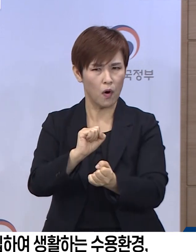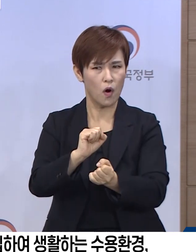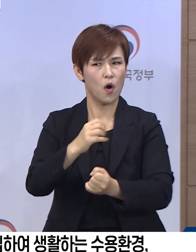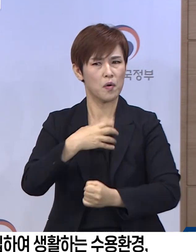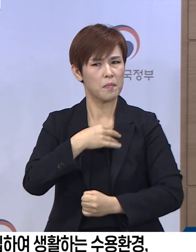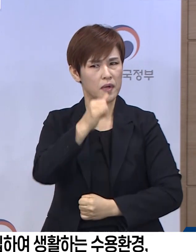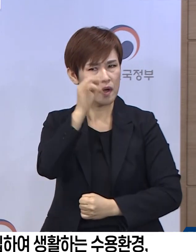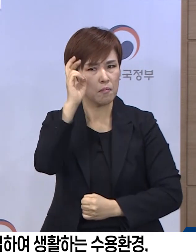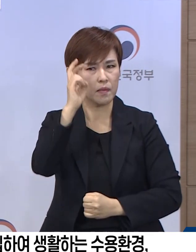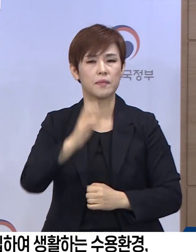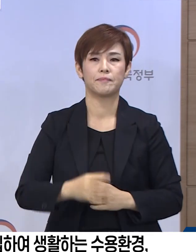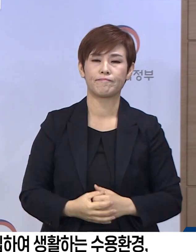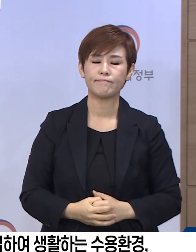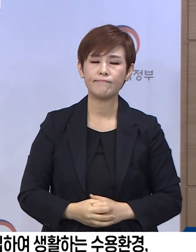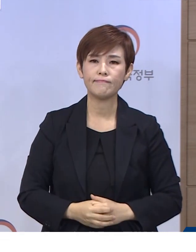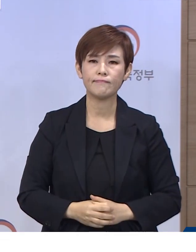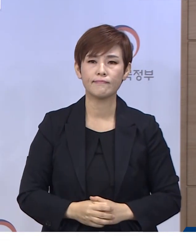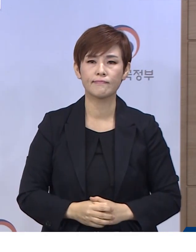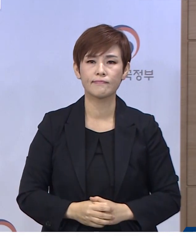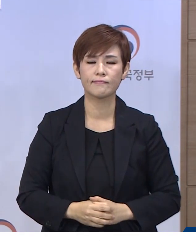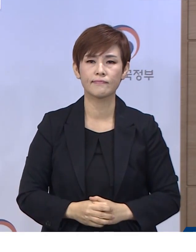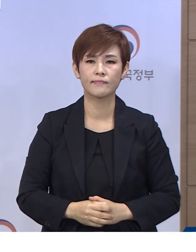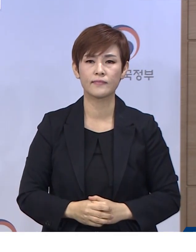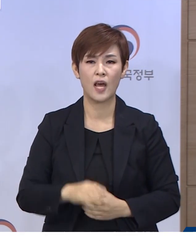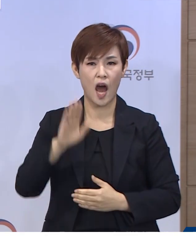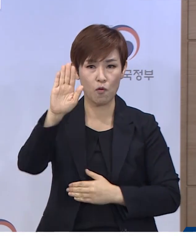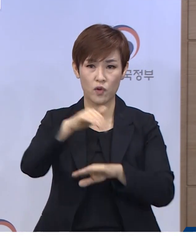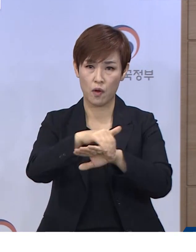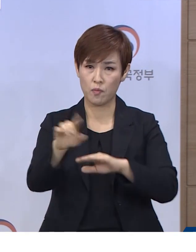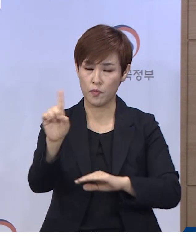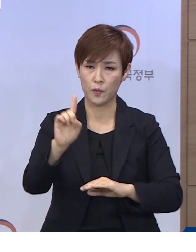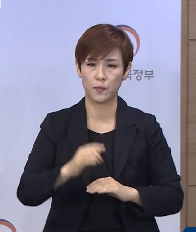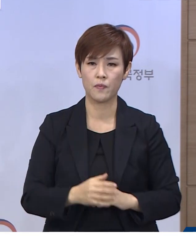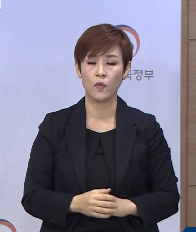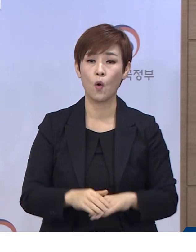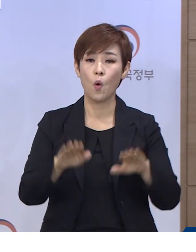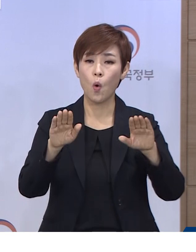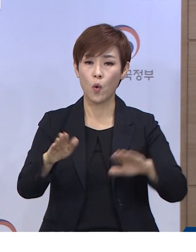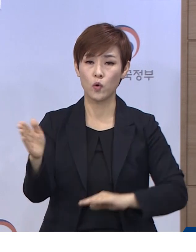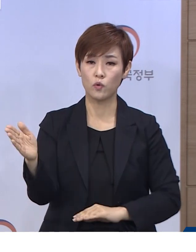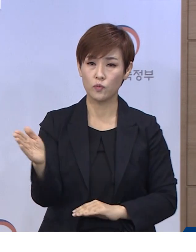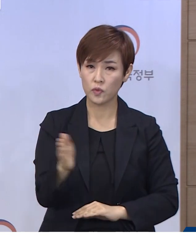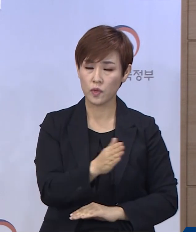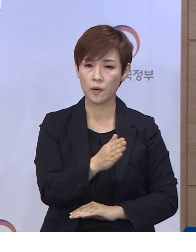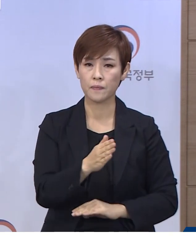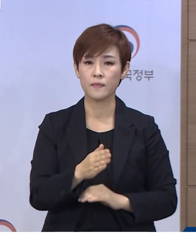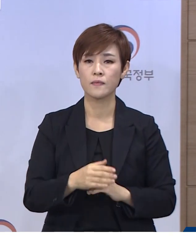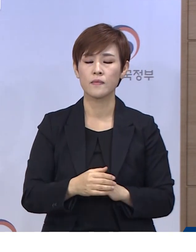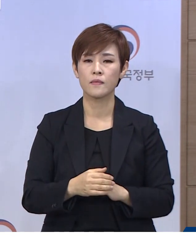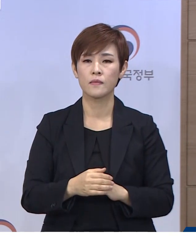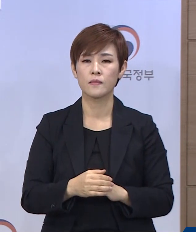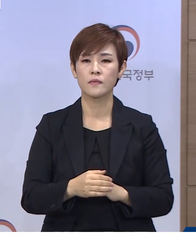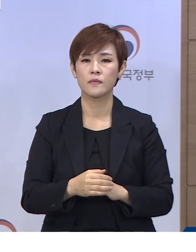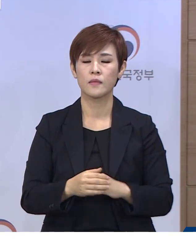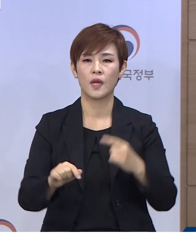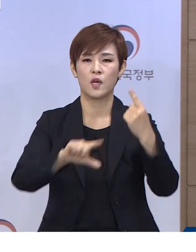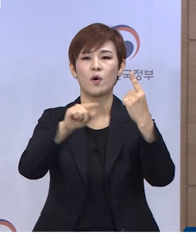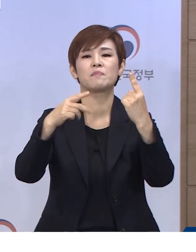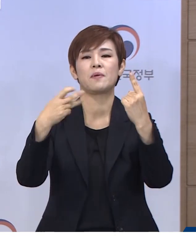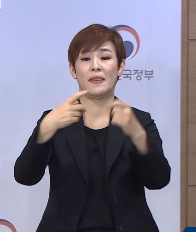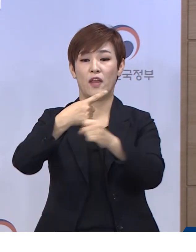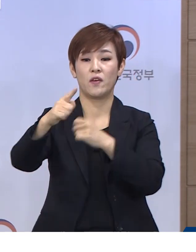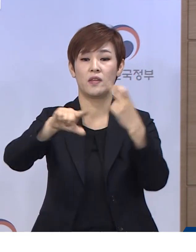원인으로 추정되고 있습니다 다음은 향후 조치 계획 입니다 오늘부터 21년 1월 13일까지 2주간